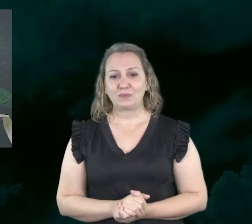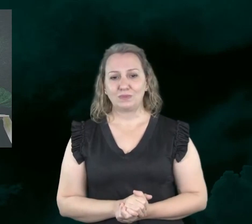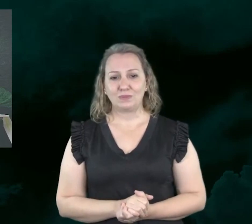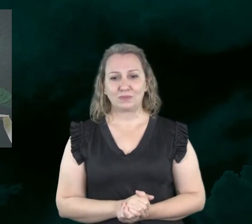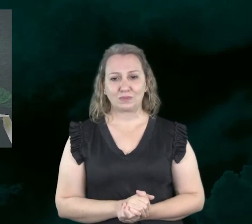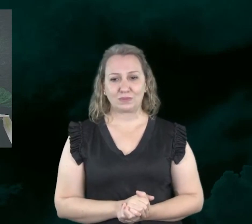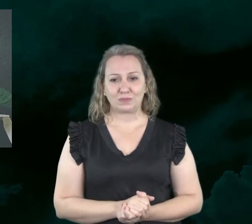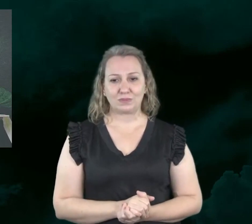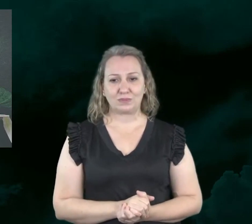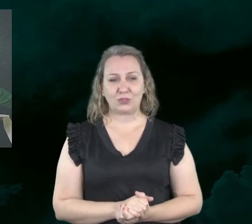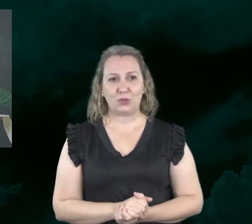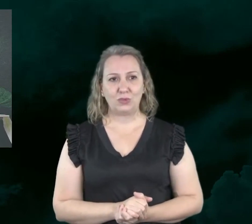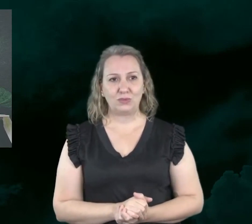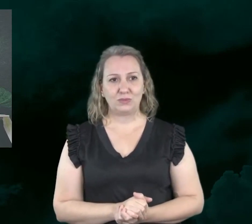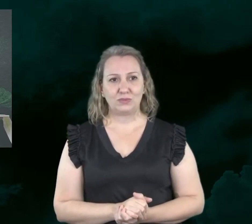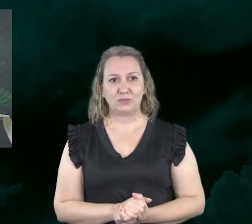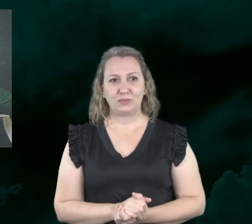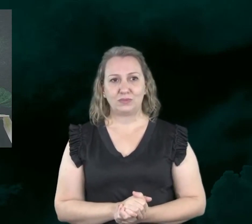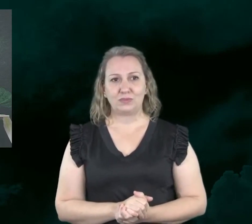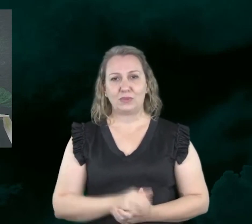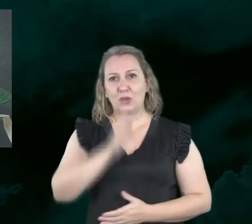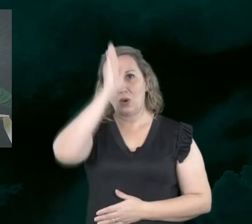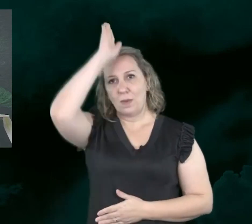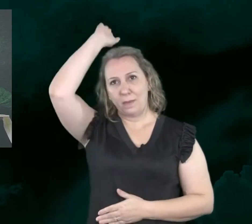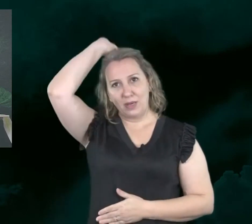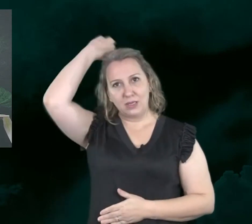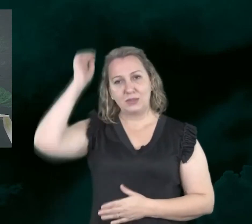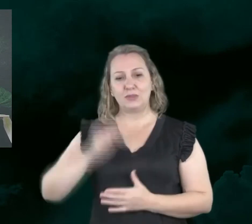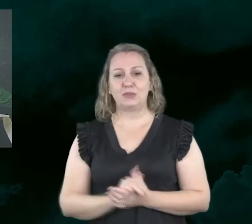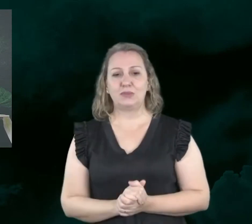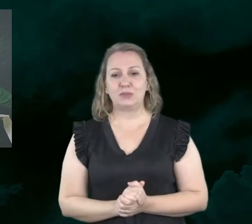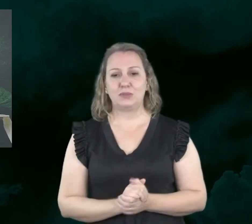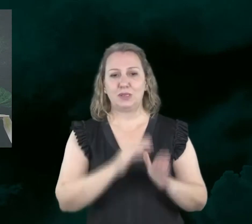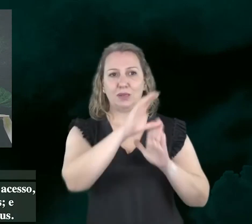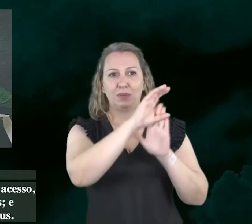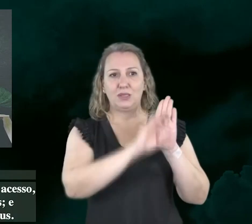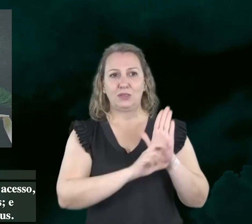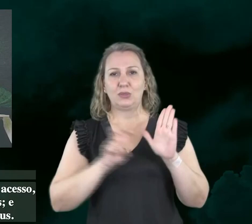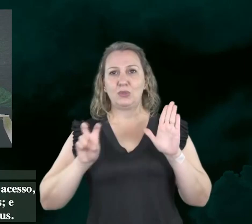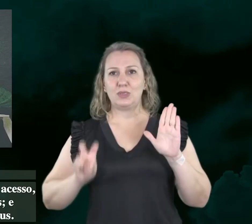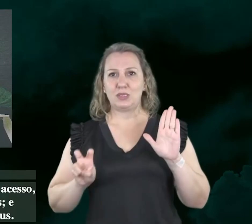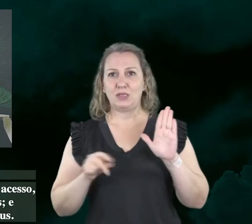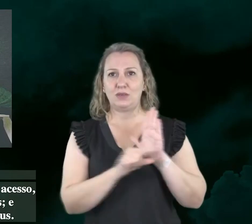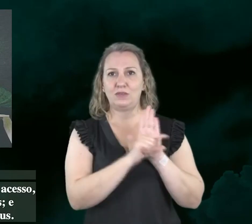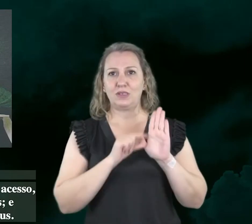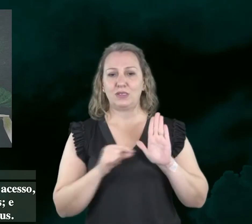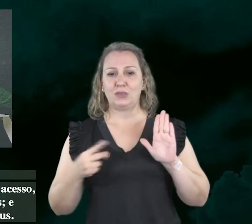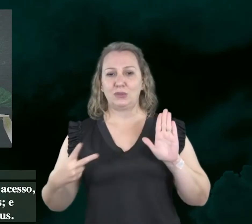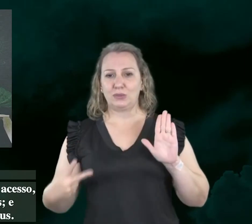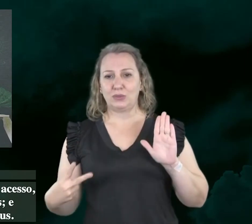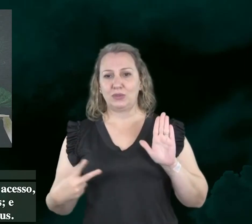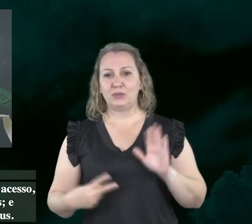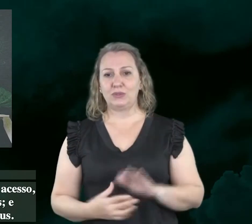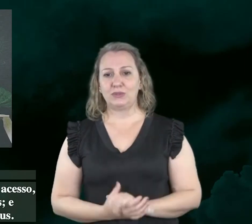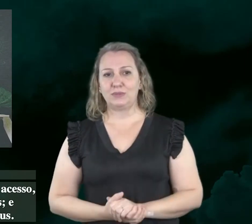2. Por intermédio de quem obtivemos